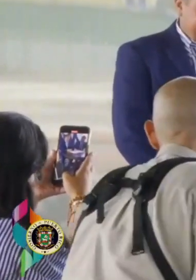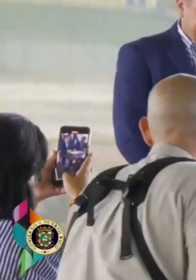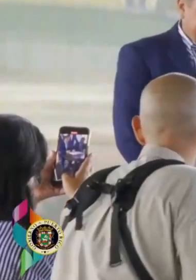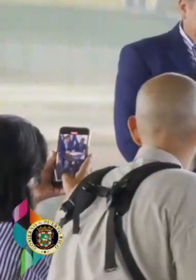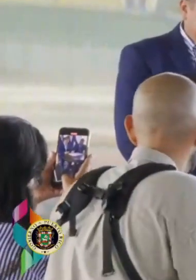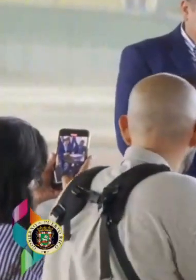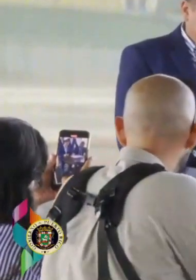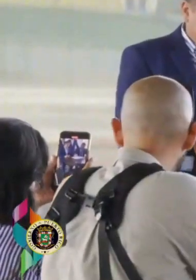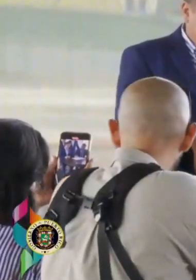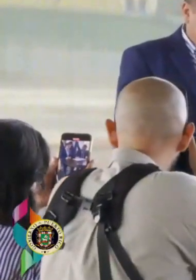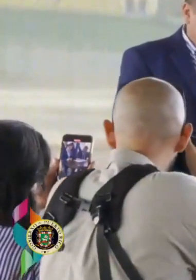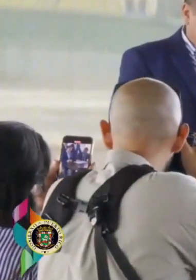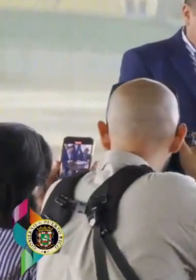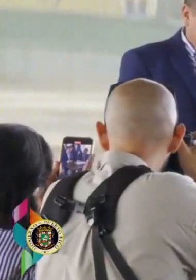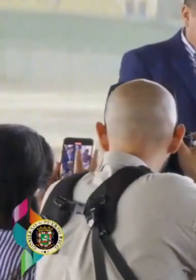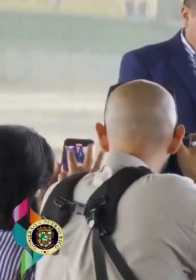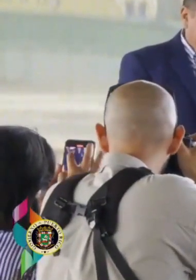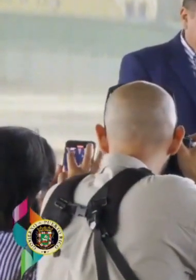vivienda